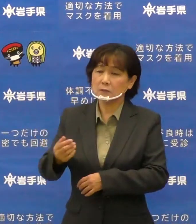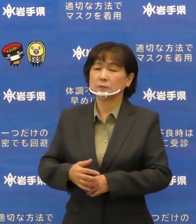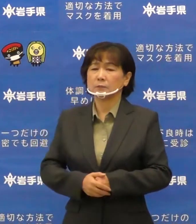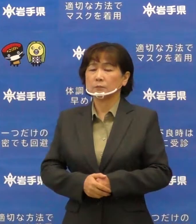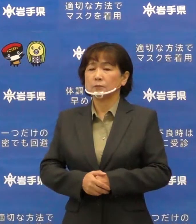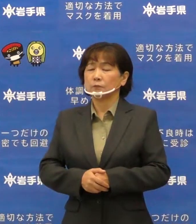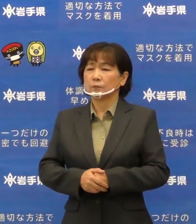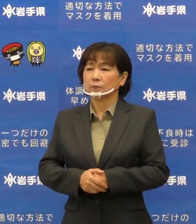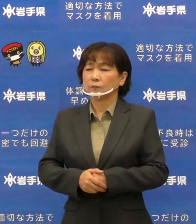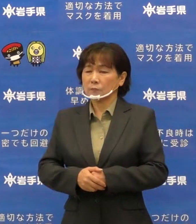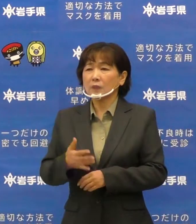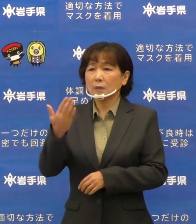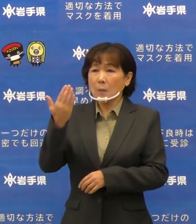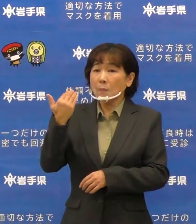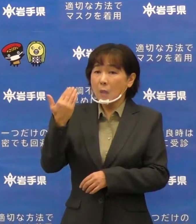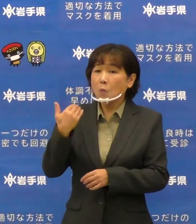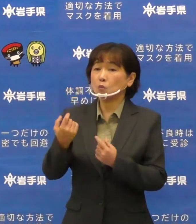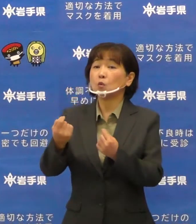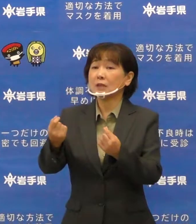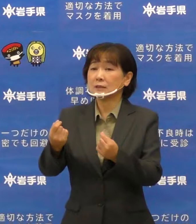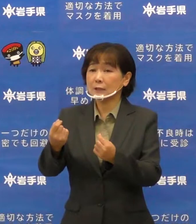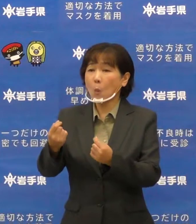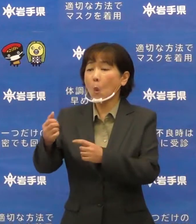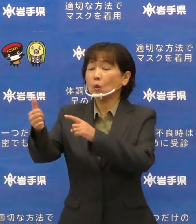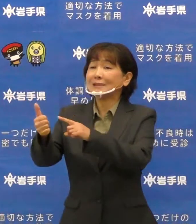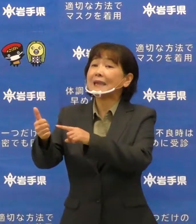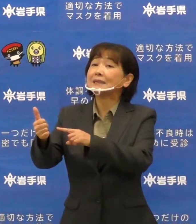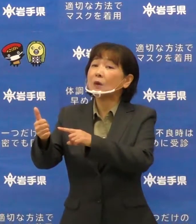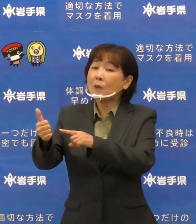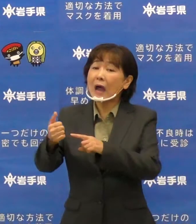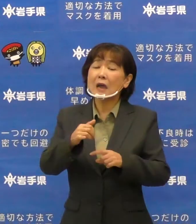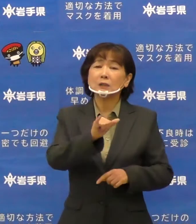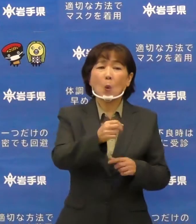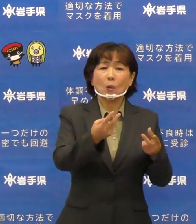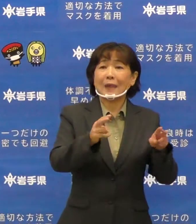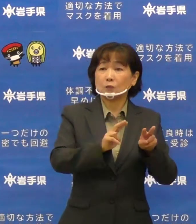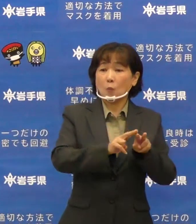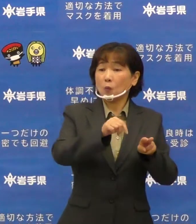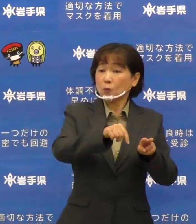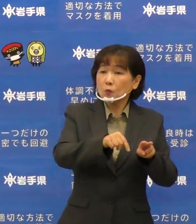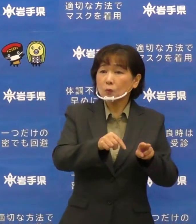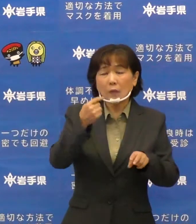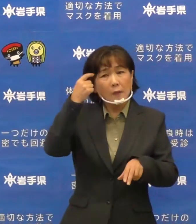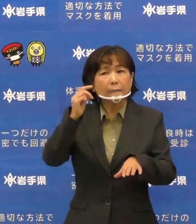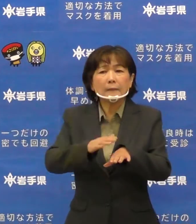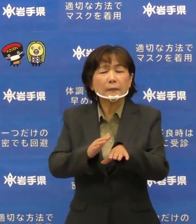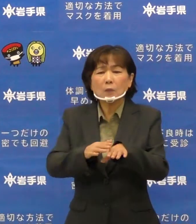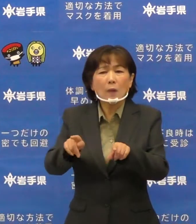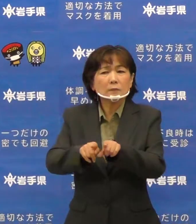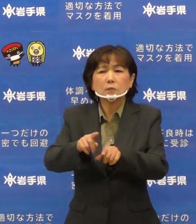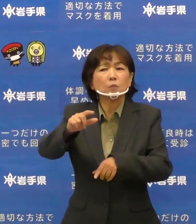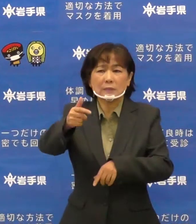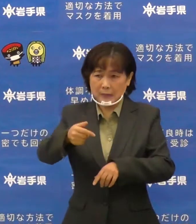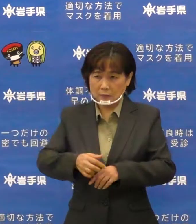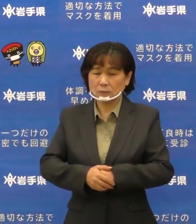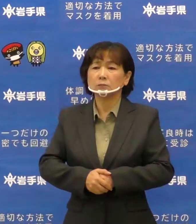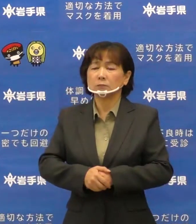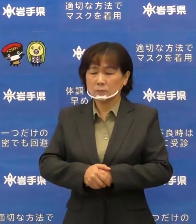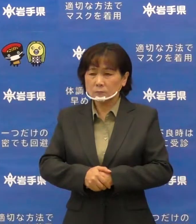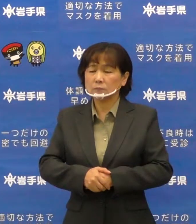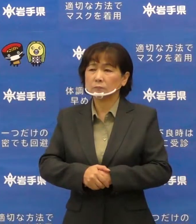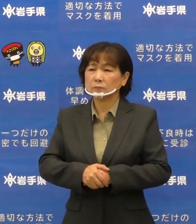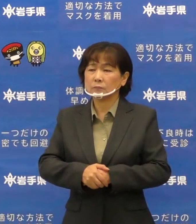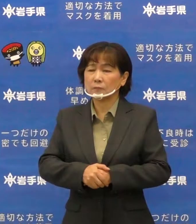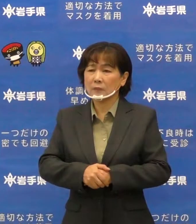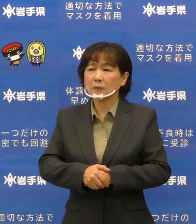し、前回もそうですけど、ずっと距離を、はい、一定の距離を置いてたのに、基本的にその位置っていうのはやはり野党共闘の枠組